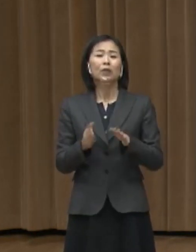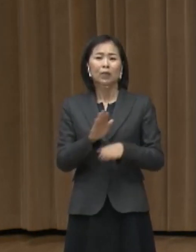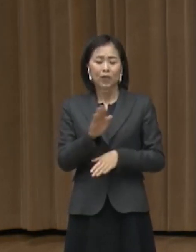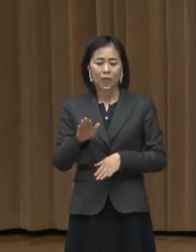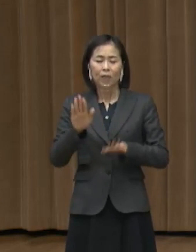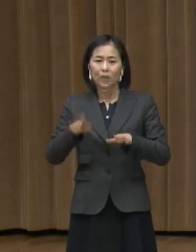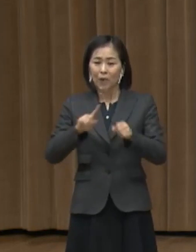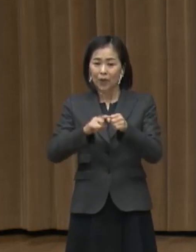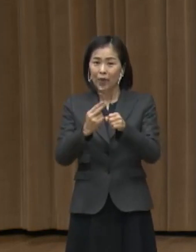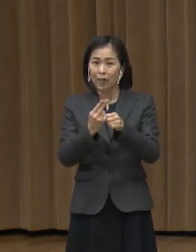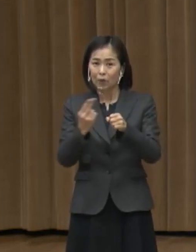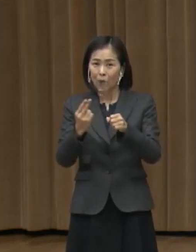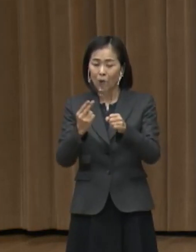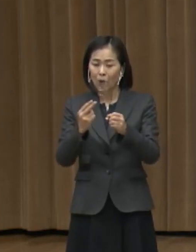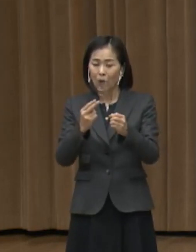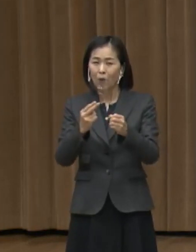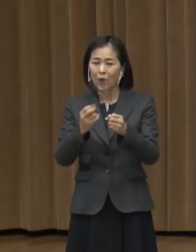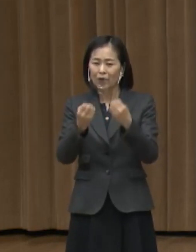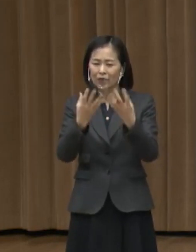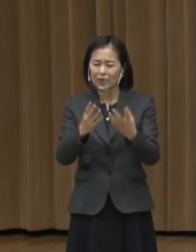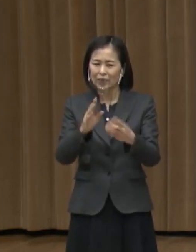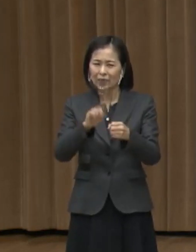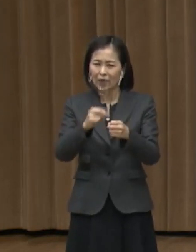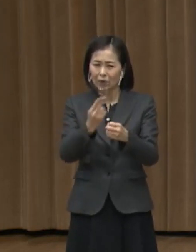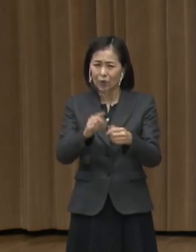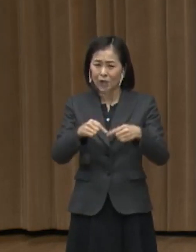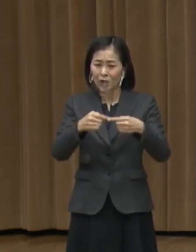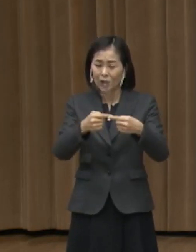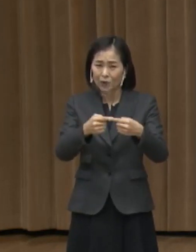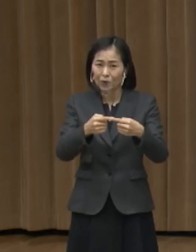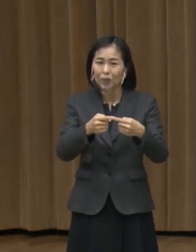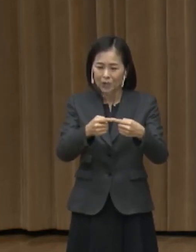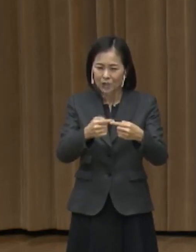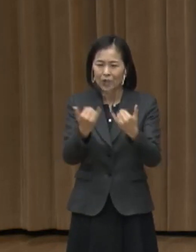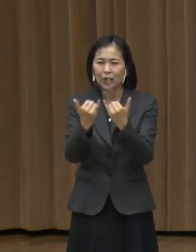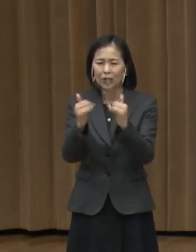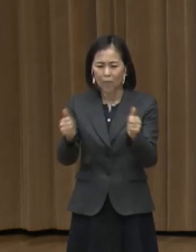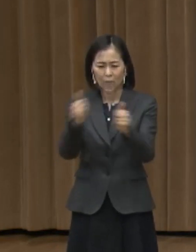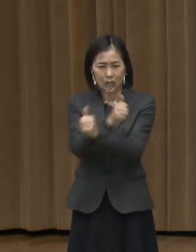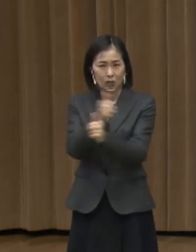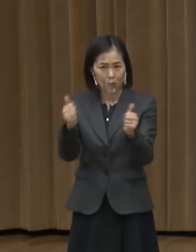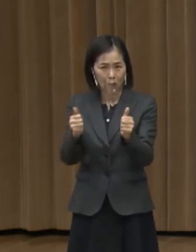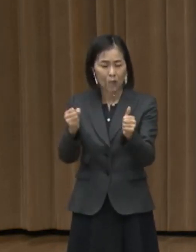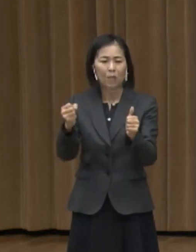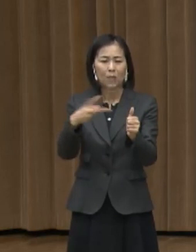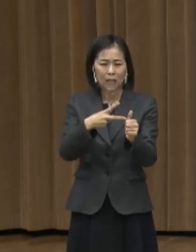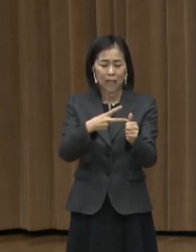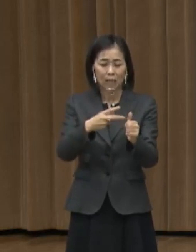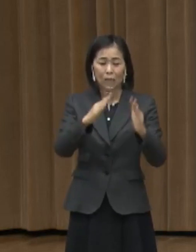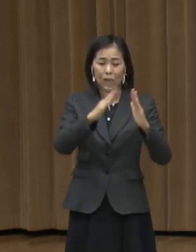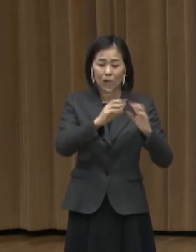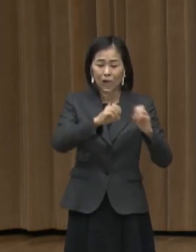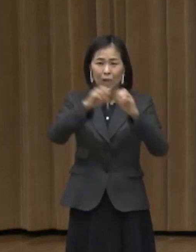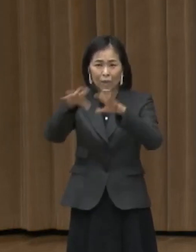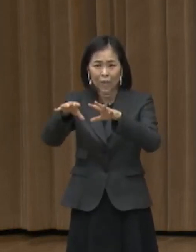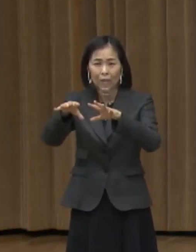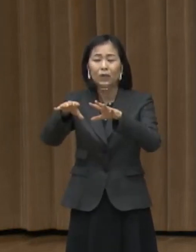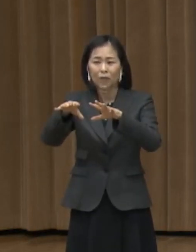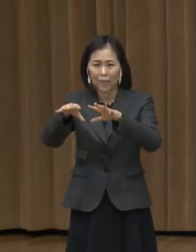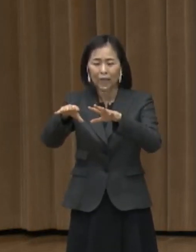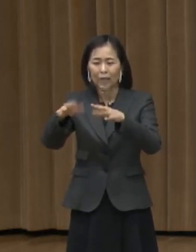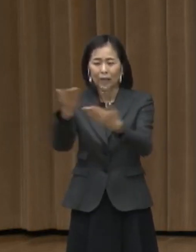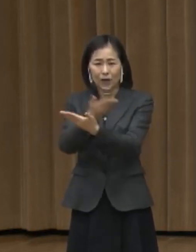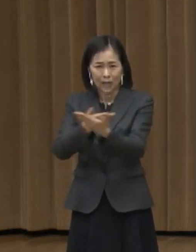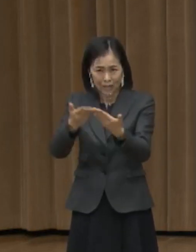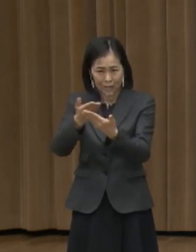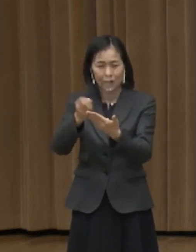年度替わりにおいては、さまざまな人の移動やこれまで会わなかった方々の相互の接触、そ